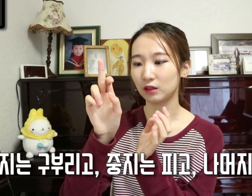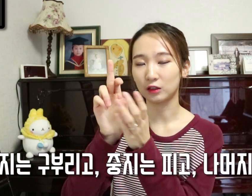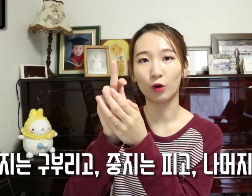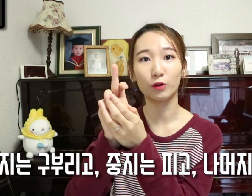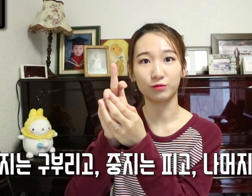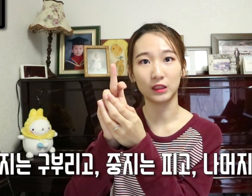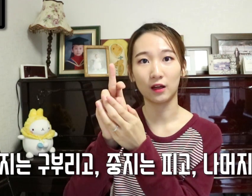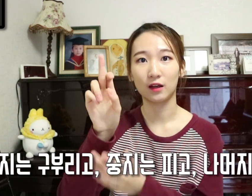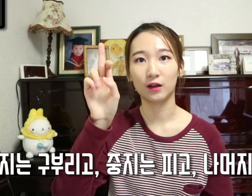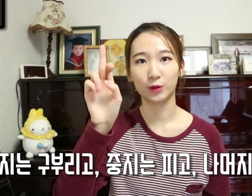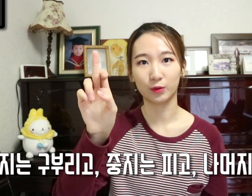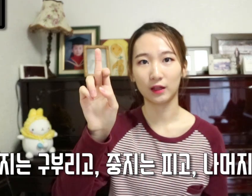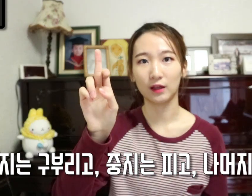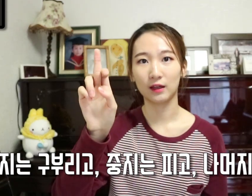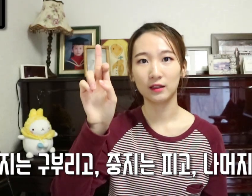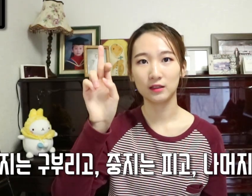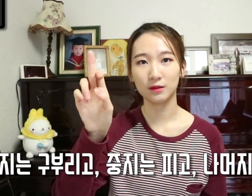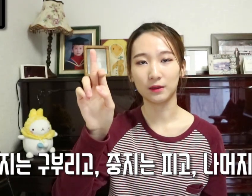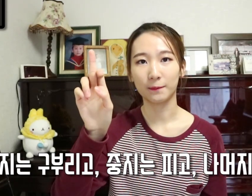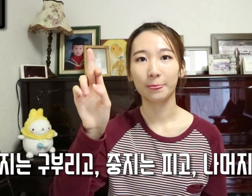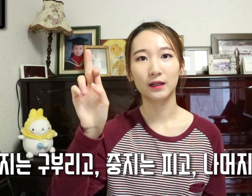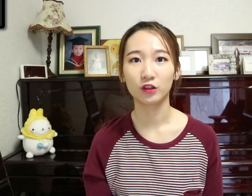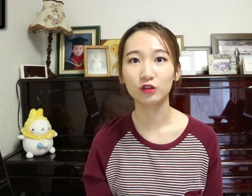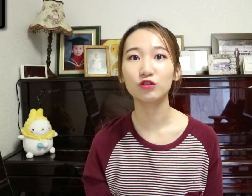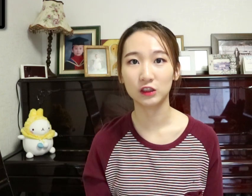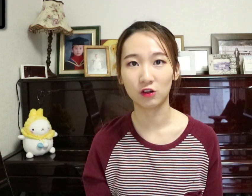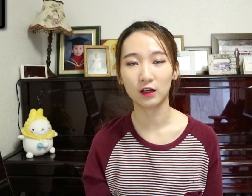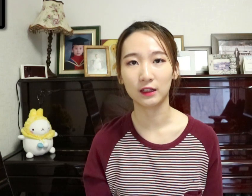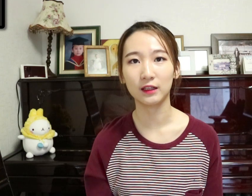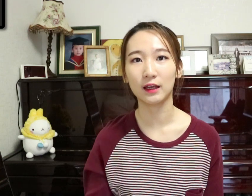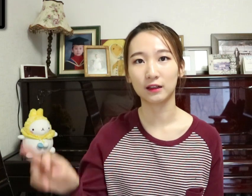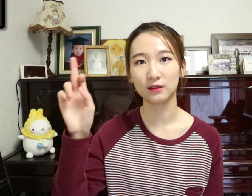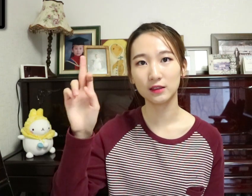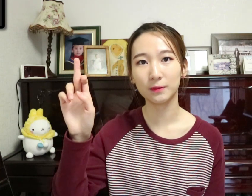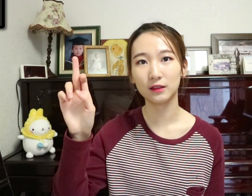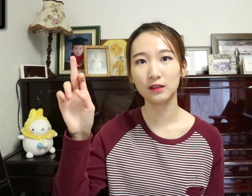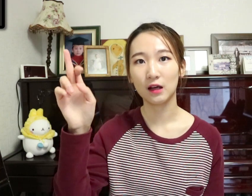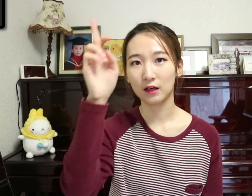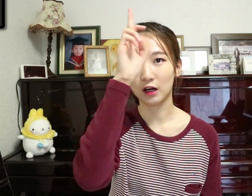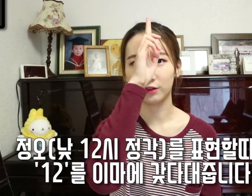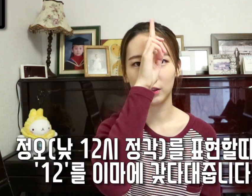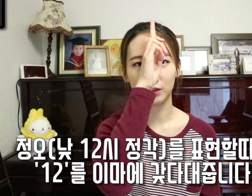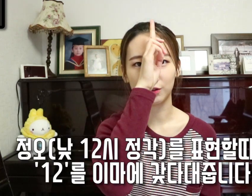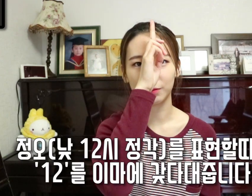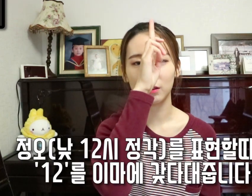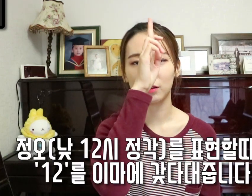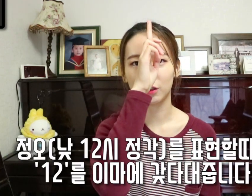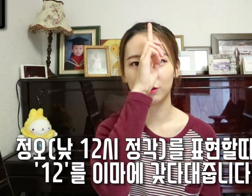다 접어줍니다. 이렇게. 12. 12시 정각할 때 이렇게 12를 가운데다 대주면